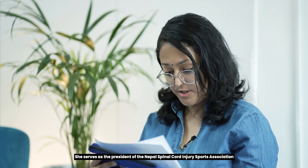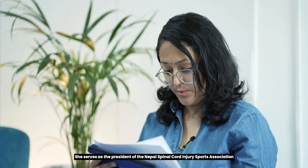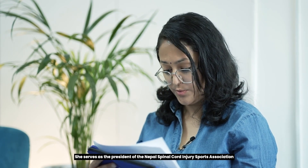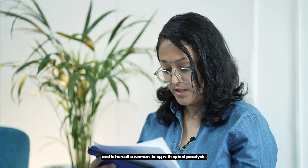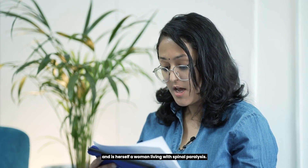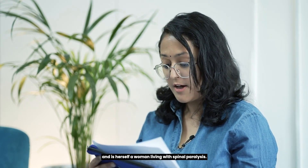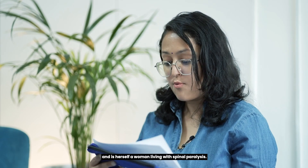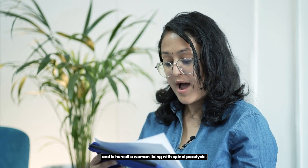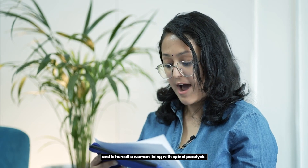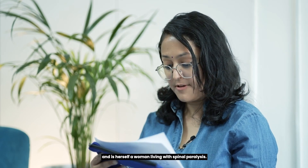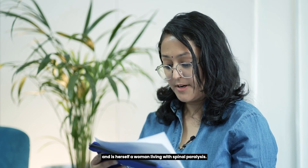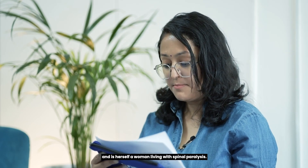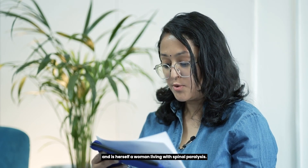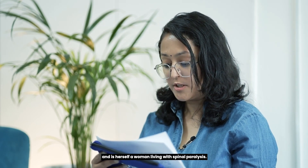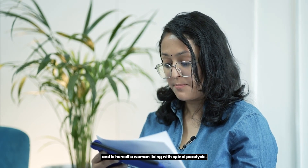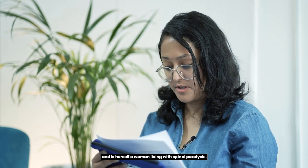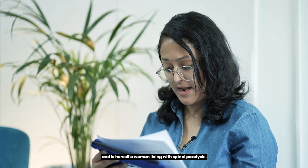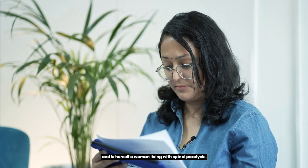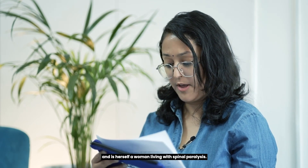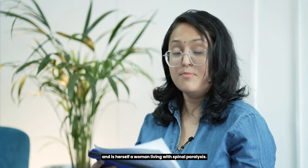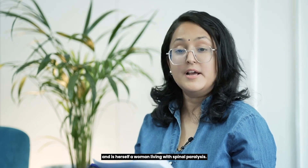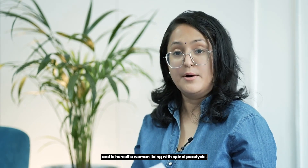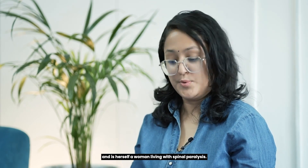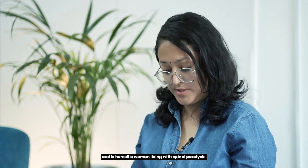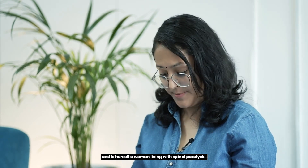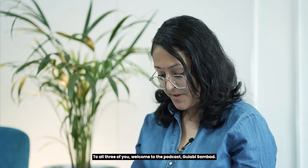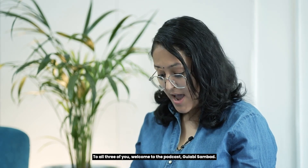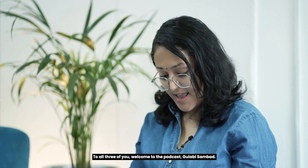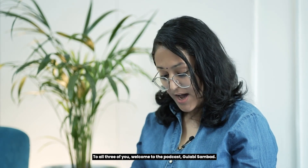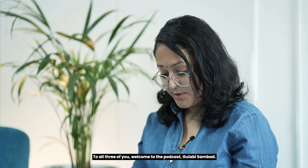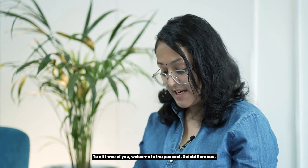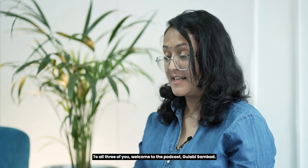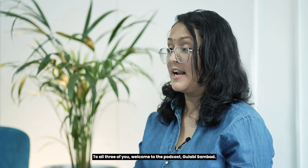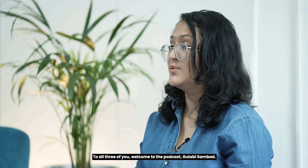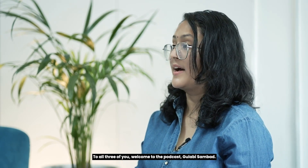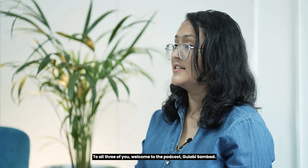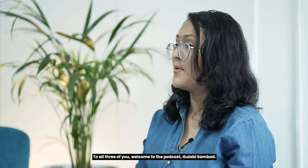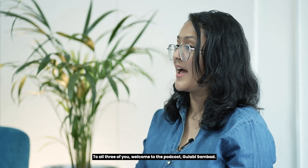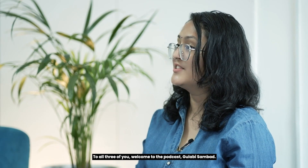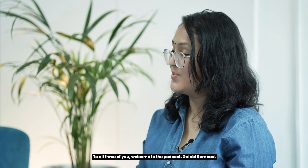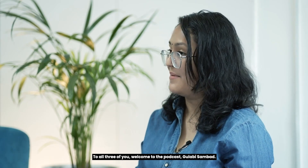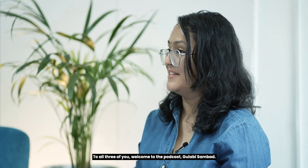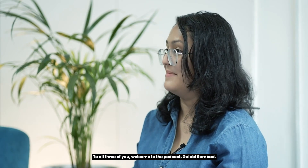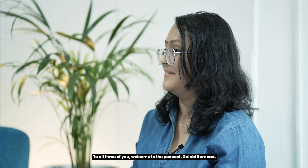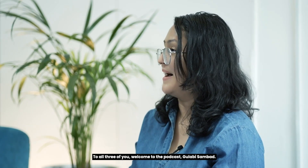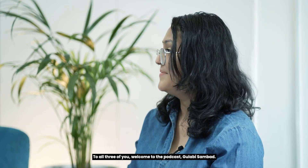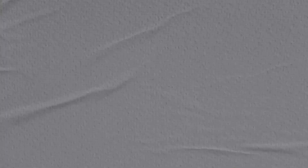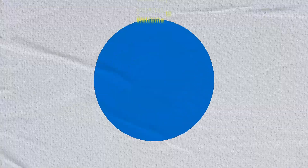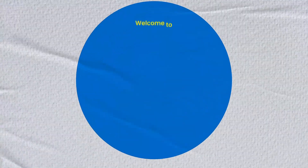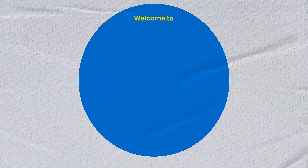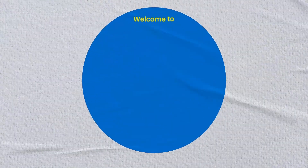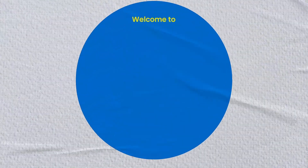एसोसिएसनको अध्यक्ष हुनुहुन्छ र उहाँ आफै पनि मेरुदण्ड पक्षघात भएको महिला हुनुहुन्छ। यहाँहरू तिनैजनालाई स्वागत छ पडकास्ट गुलाबी